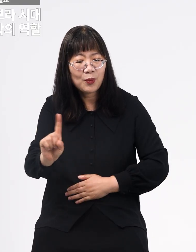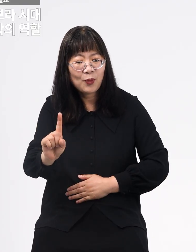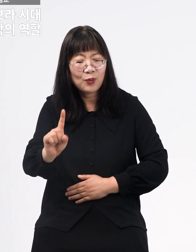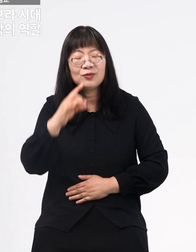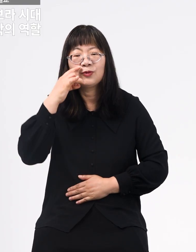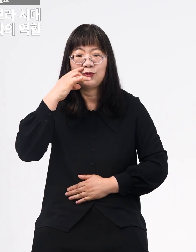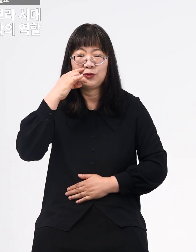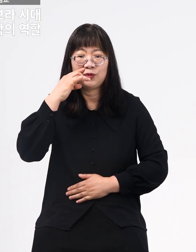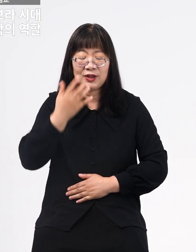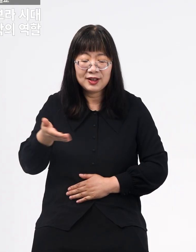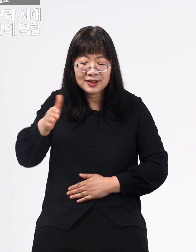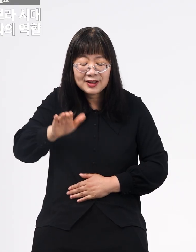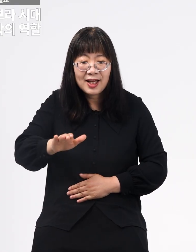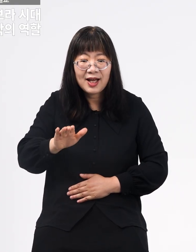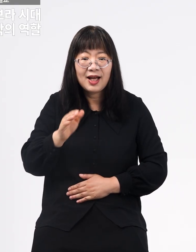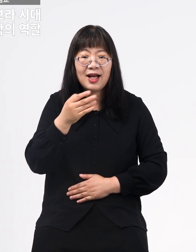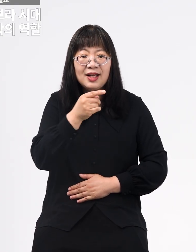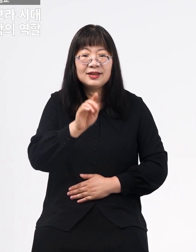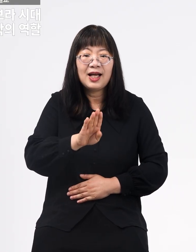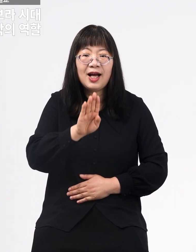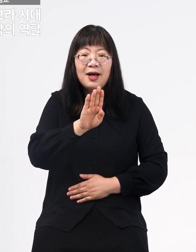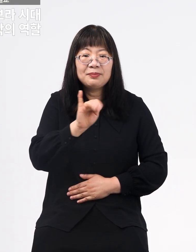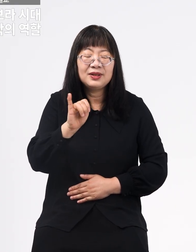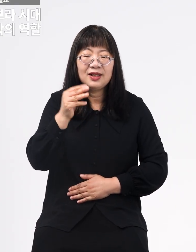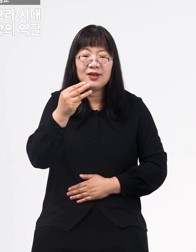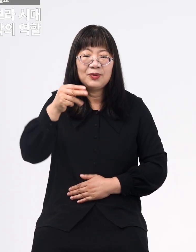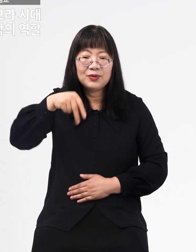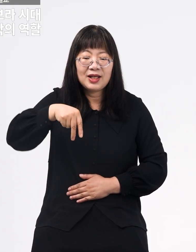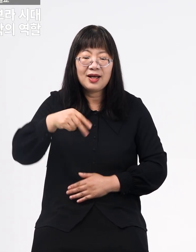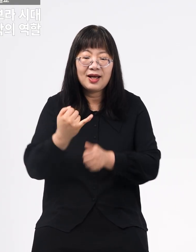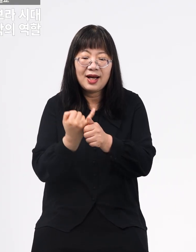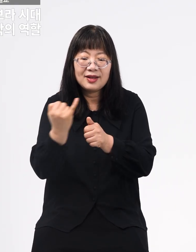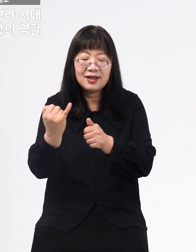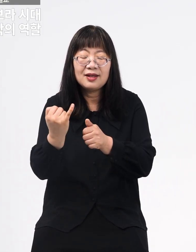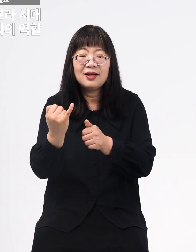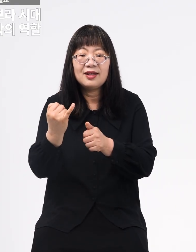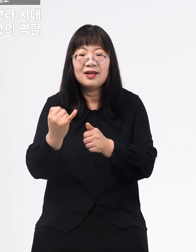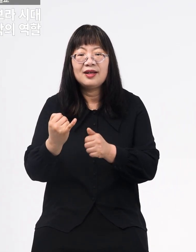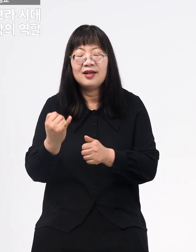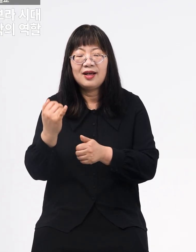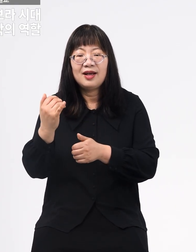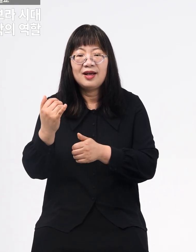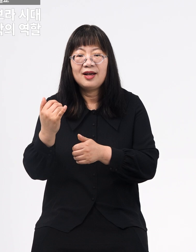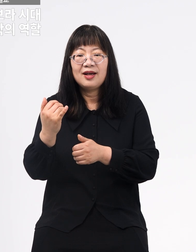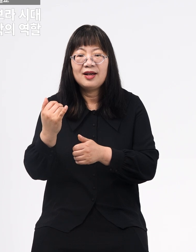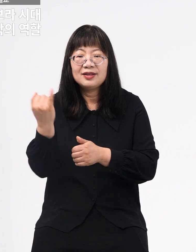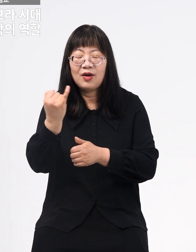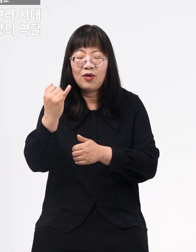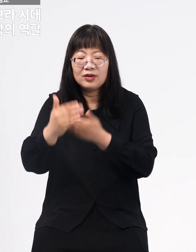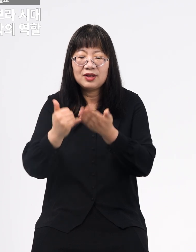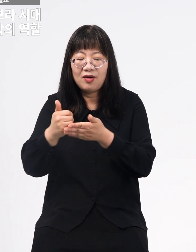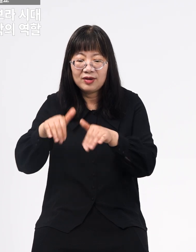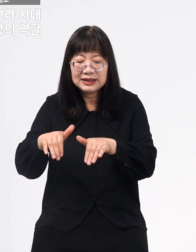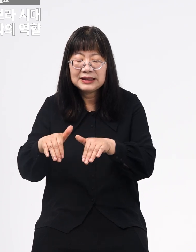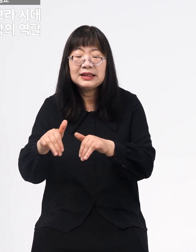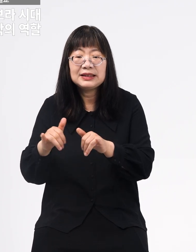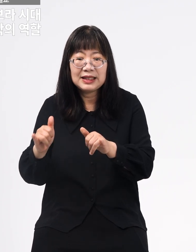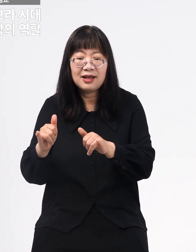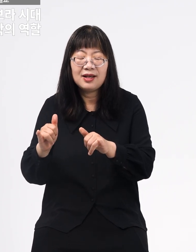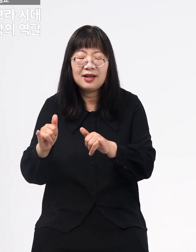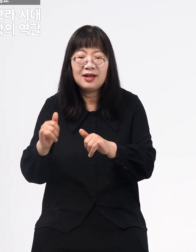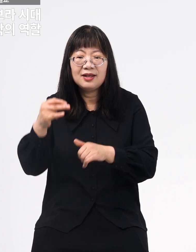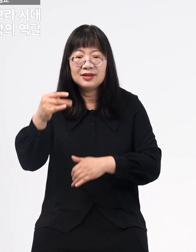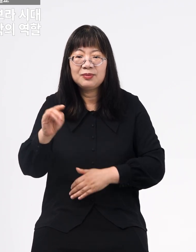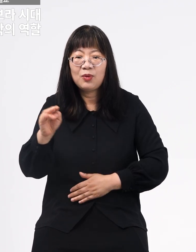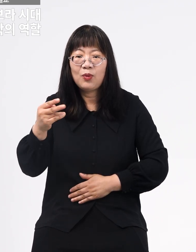보면 라피돗의 아내 여선지자 드보라가 이렇게 돼 있어요. 이